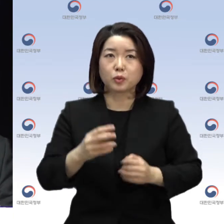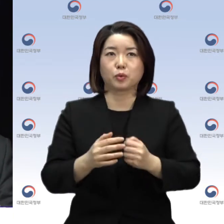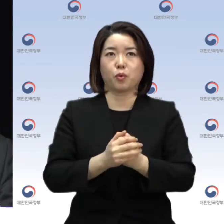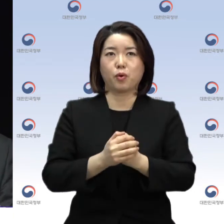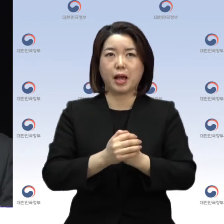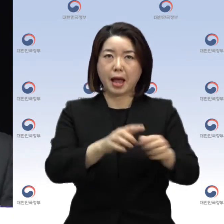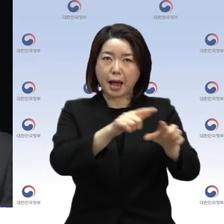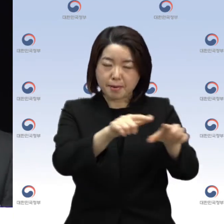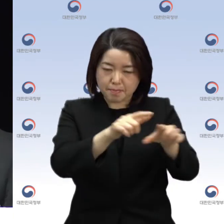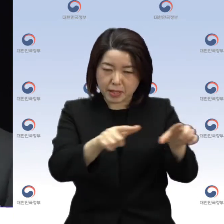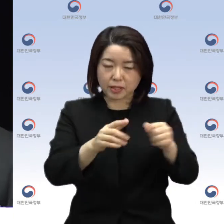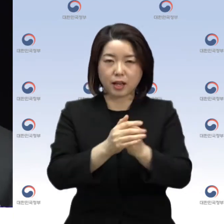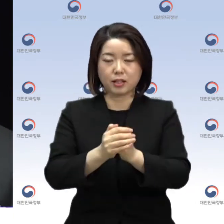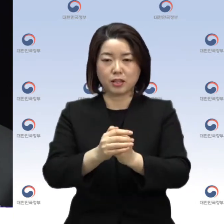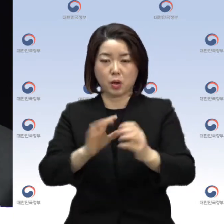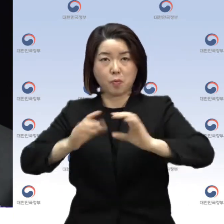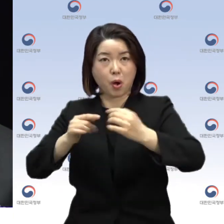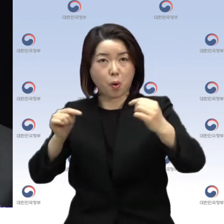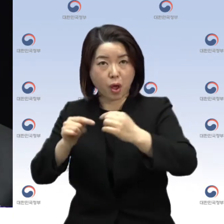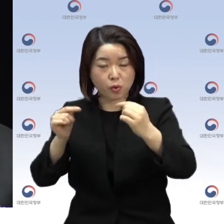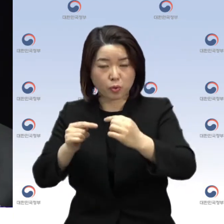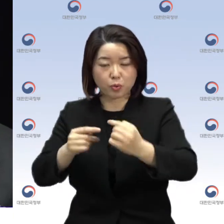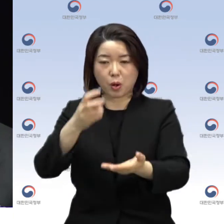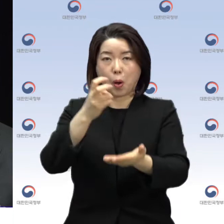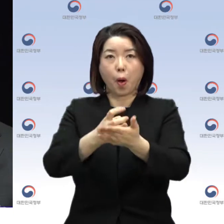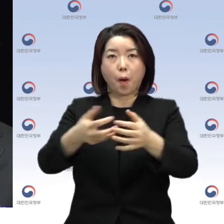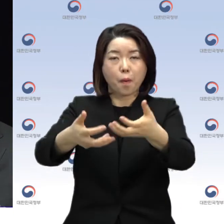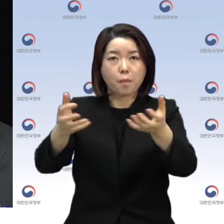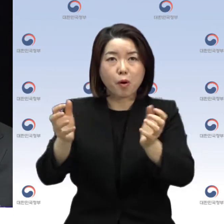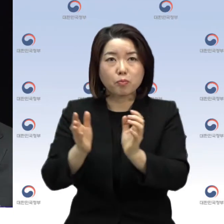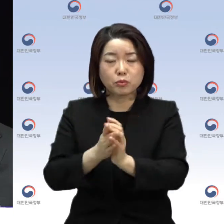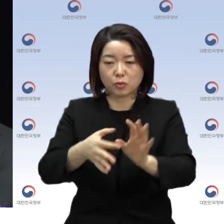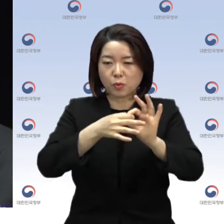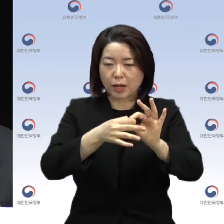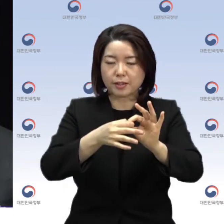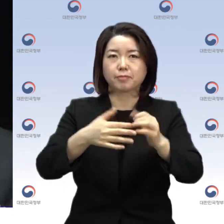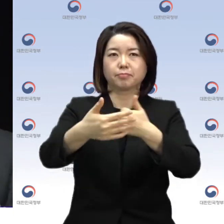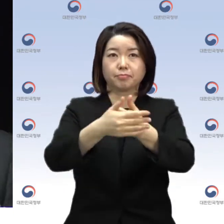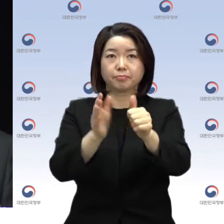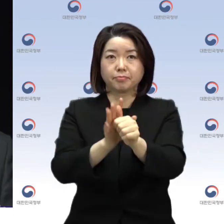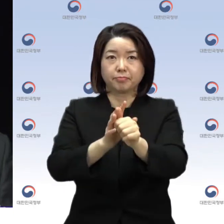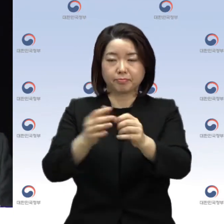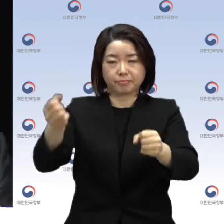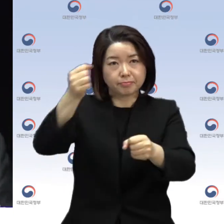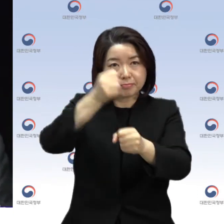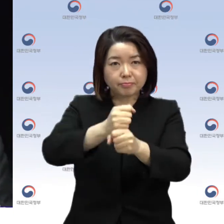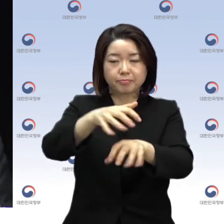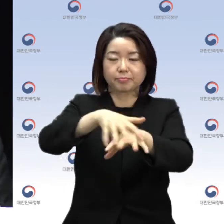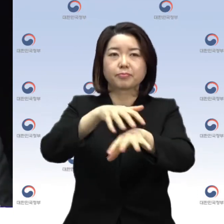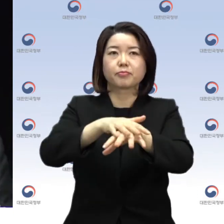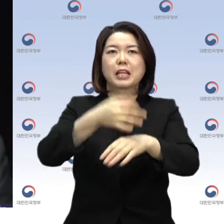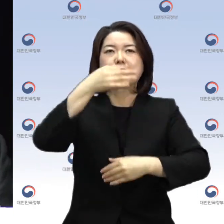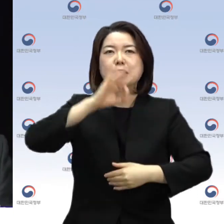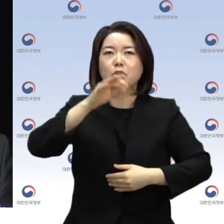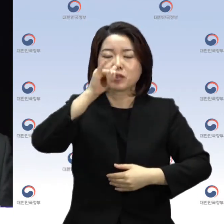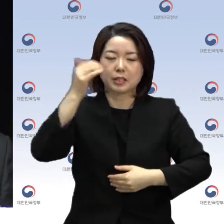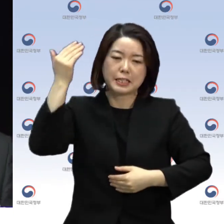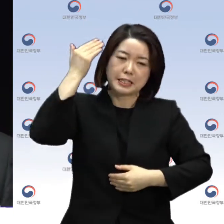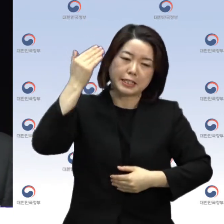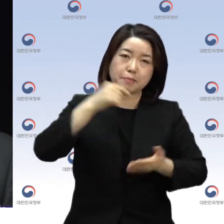민간 외교부와 법무부 등 유관기관과 협업체계를 구축해서 실효성 있는 침해 대응